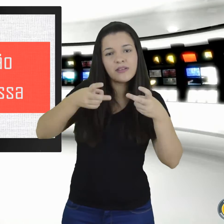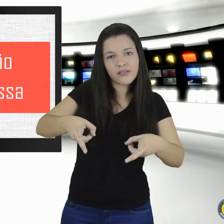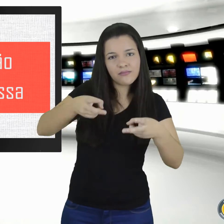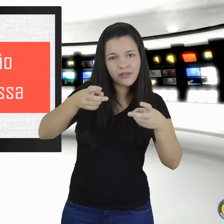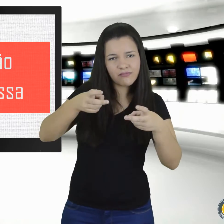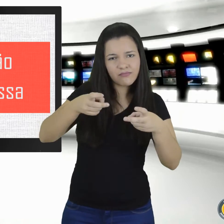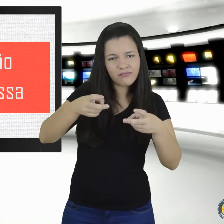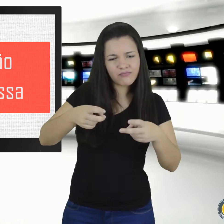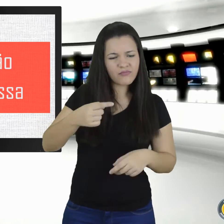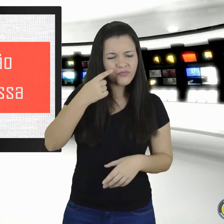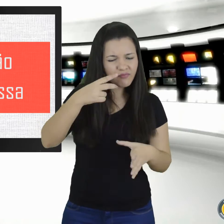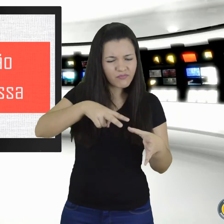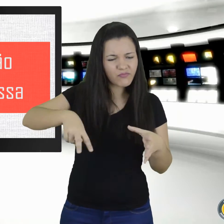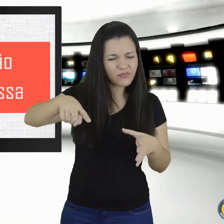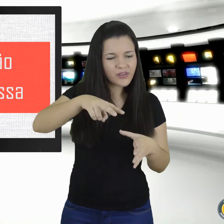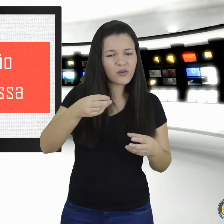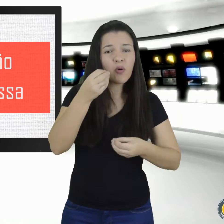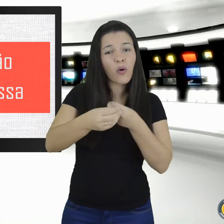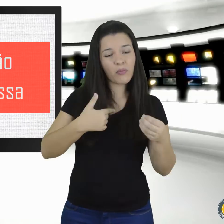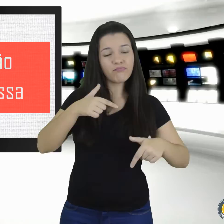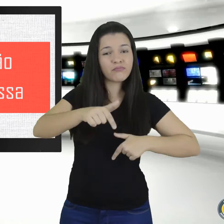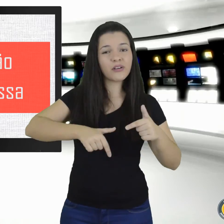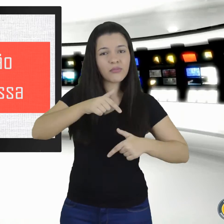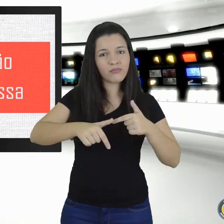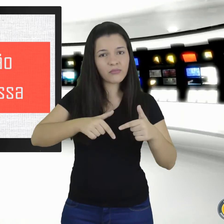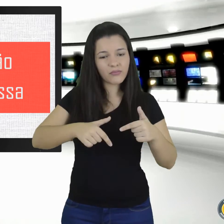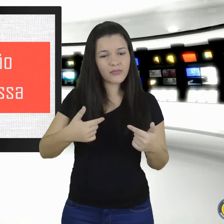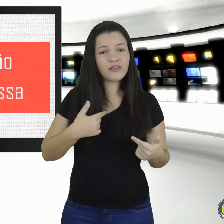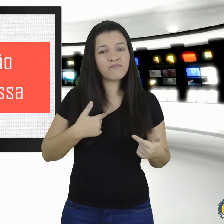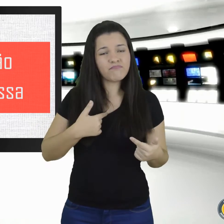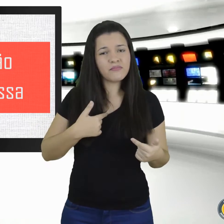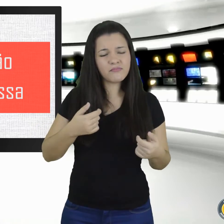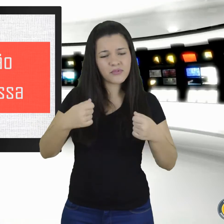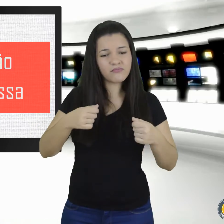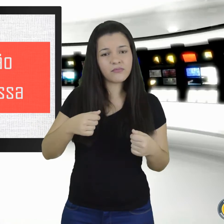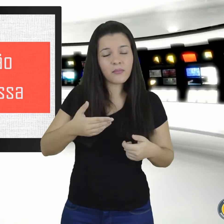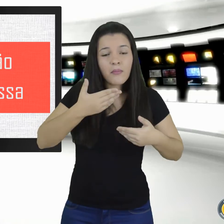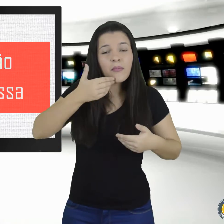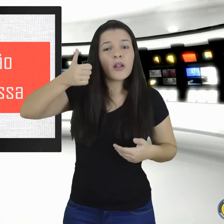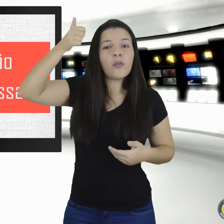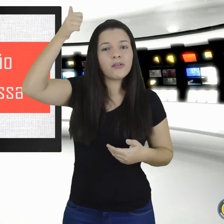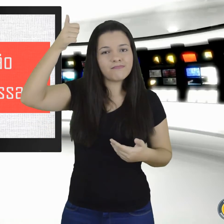de oportunidade para revermos nossas ações, a forma de trabalho e